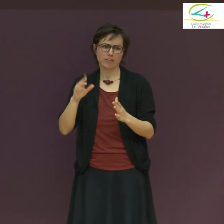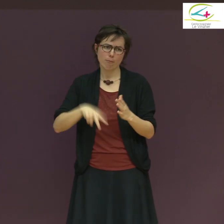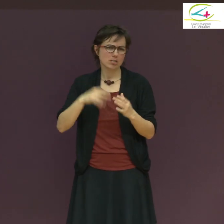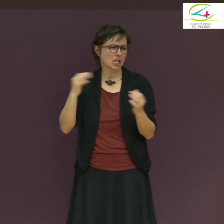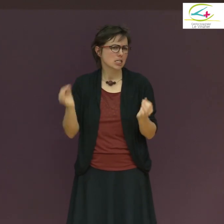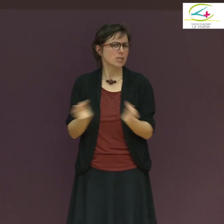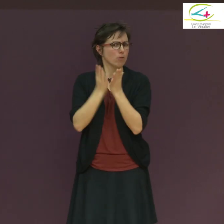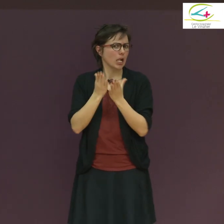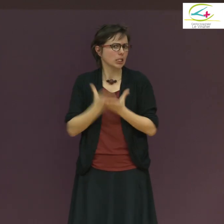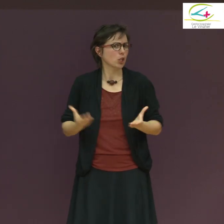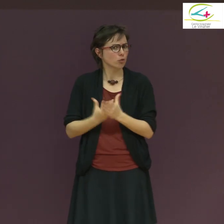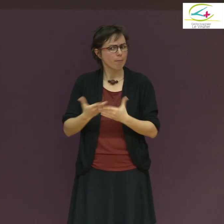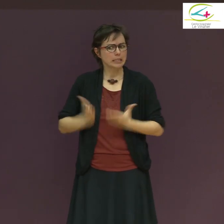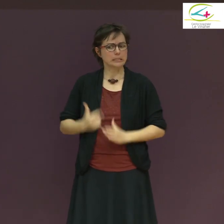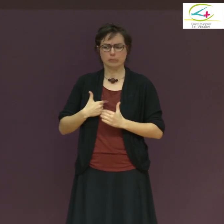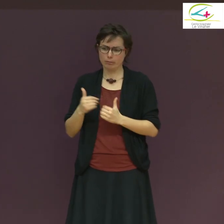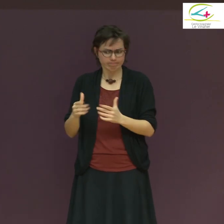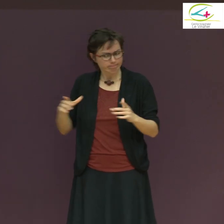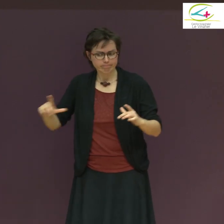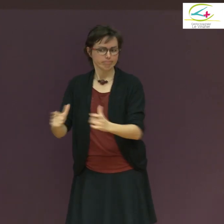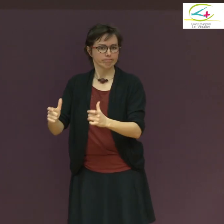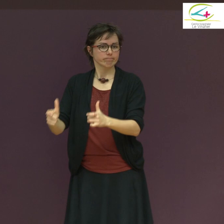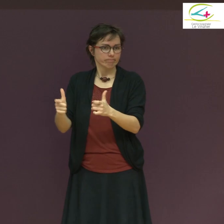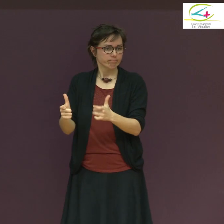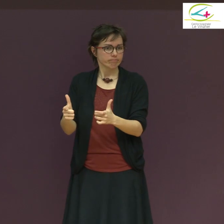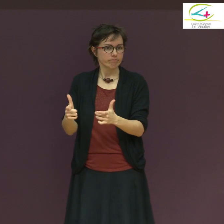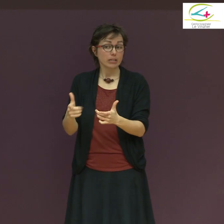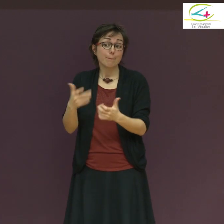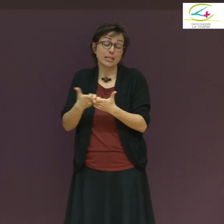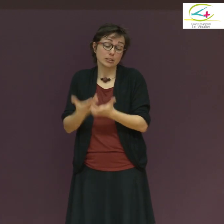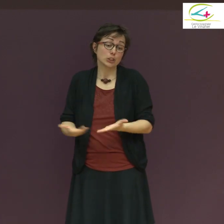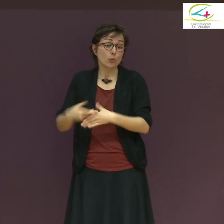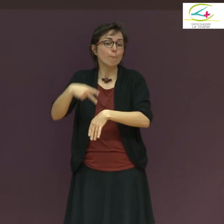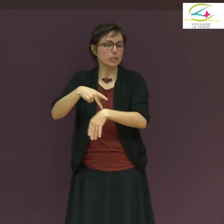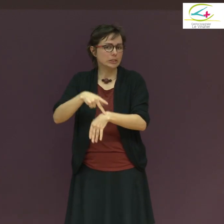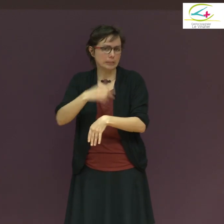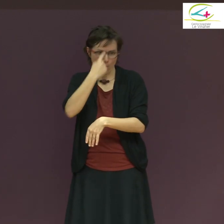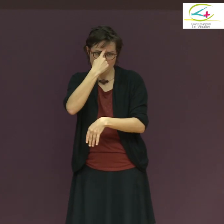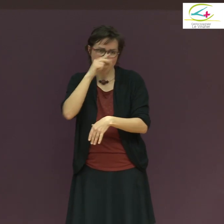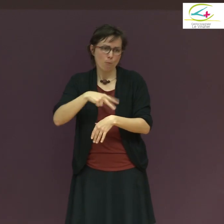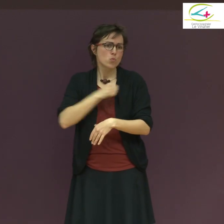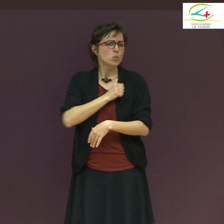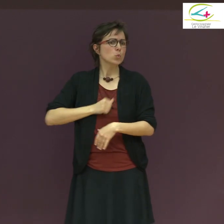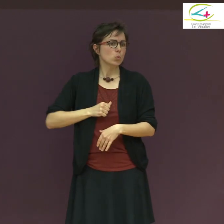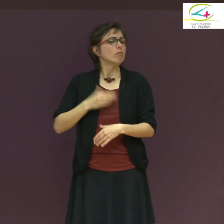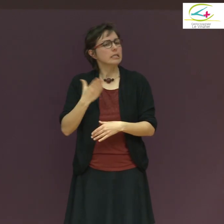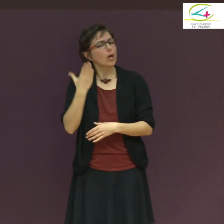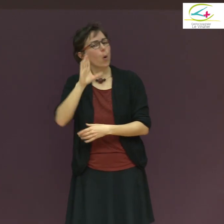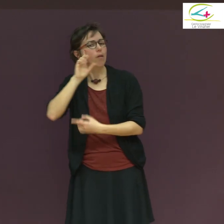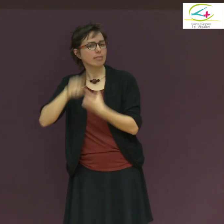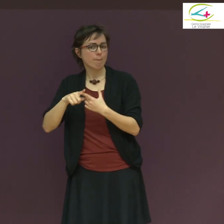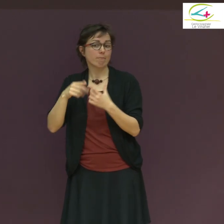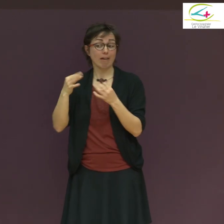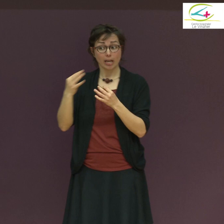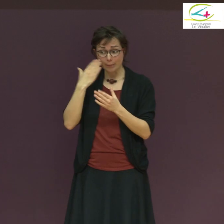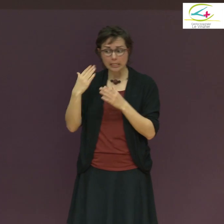ça nous arrive dans d'autres problématiques, et notamment les problématiques de pathologie mentale aiguë, normalement autre chose, notamment la notion de